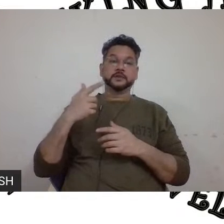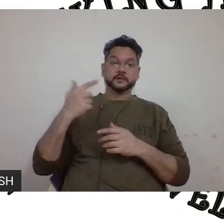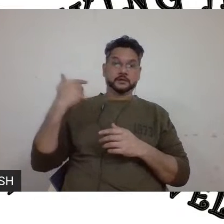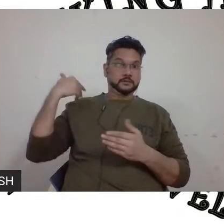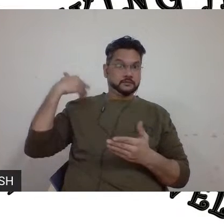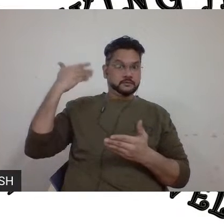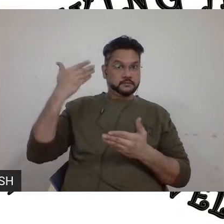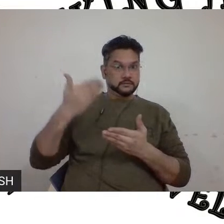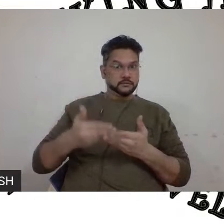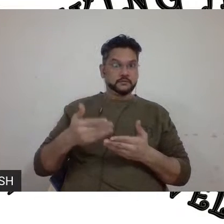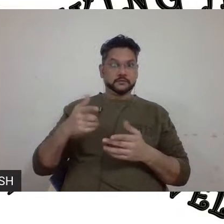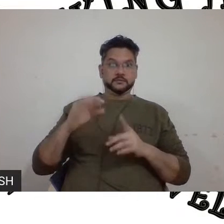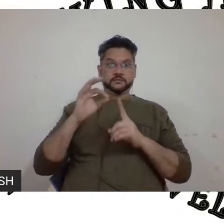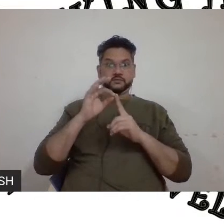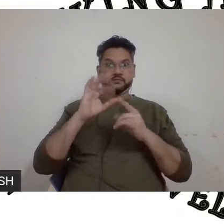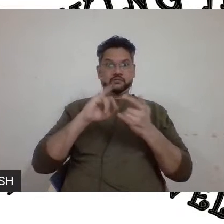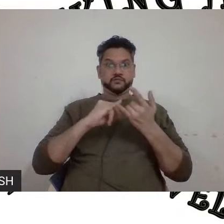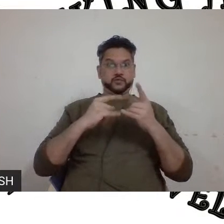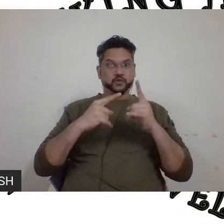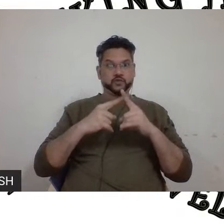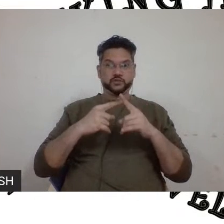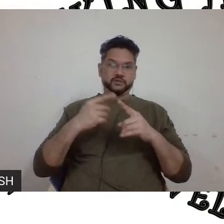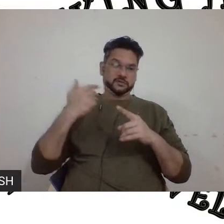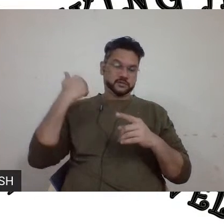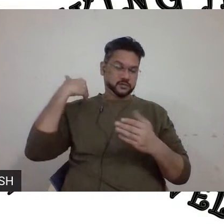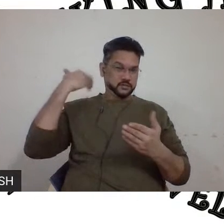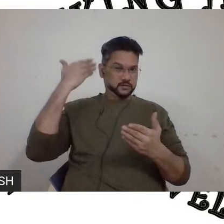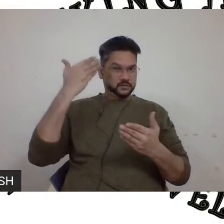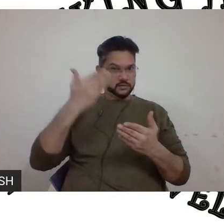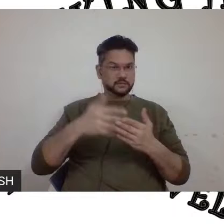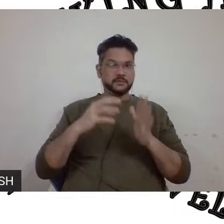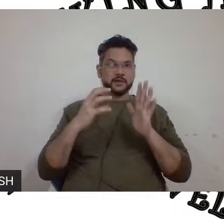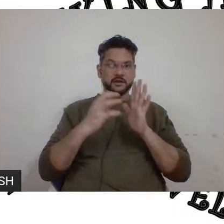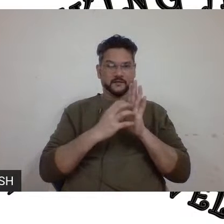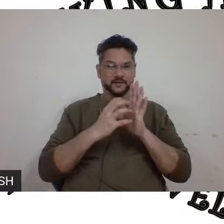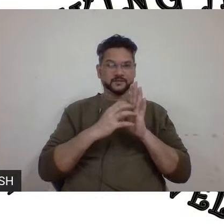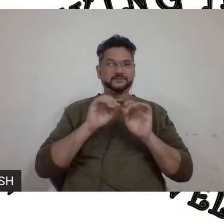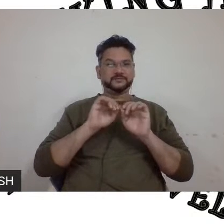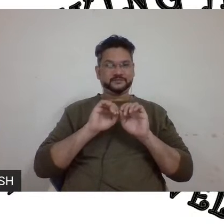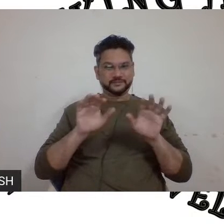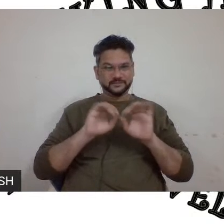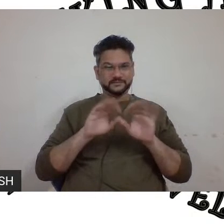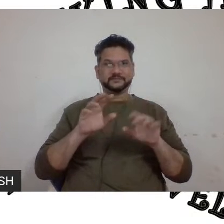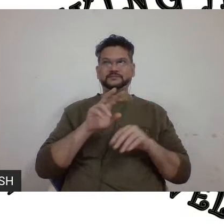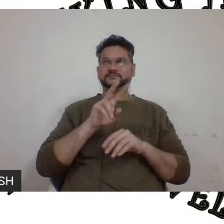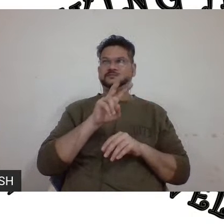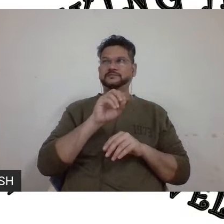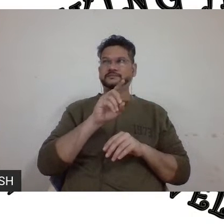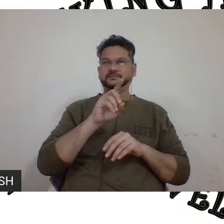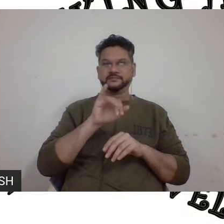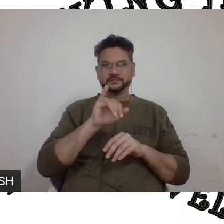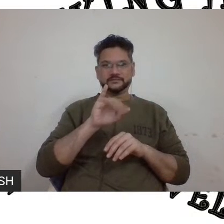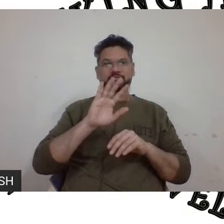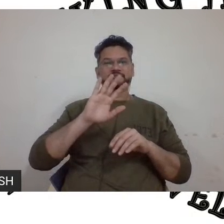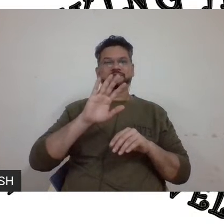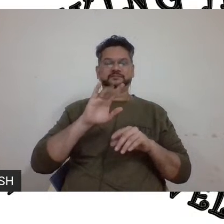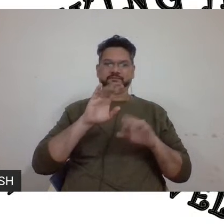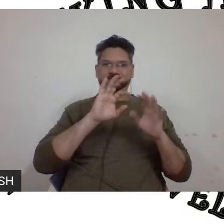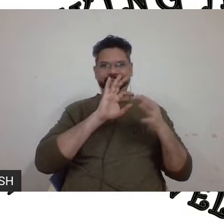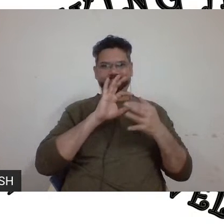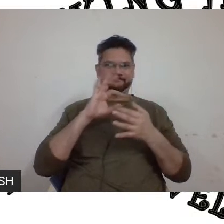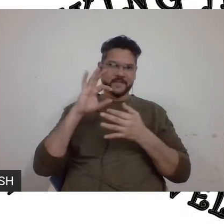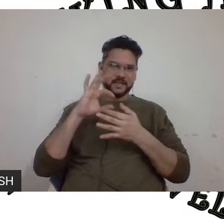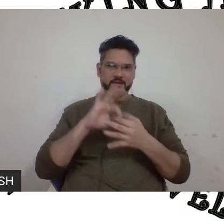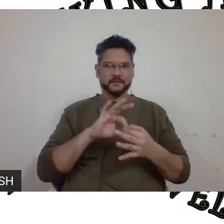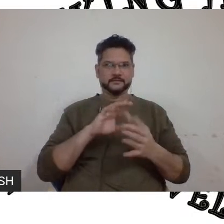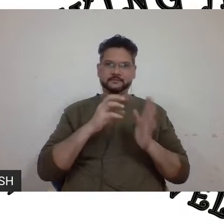जो भी पोस्ट निकाली हैं, जितने भी एडवर्टाइजमेंट दिए 2016 के एक्ट के अकॉर्डिंग, उसमें उन्होंने